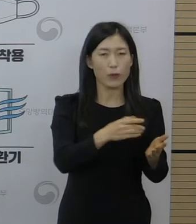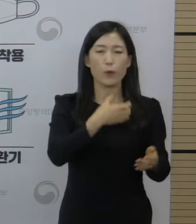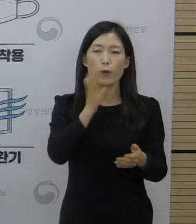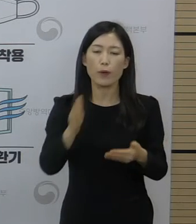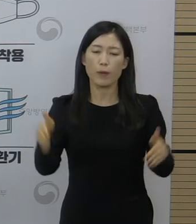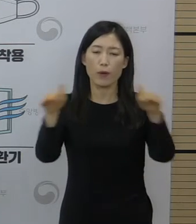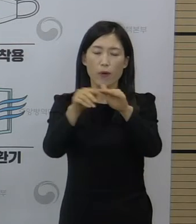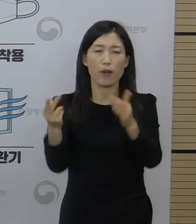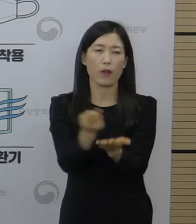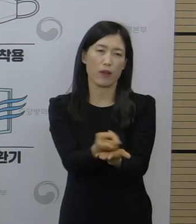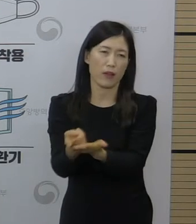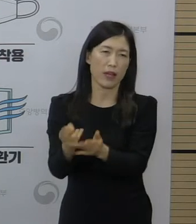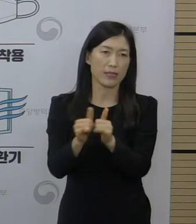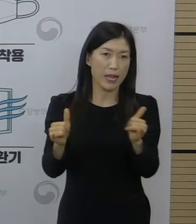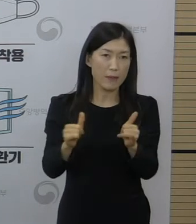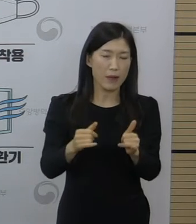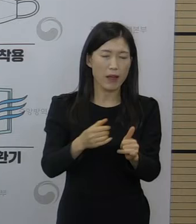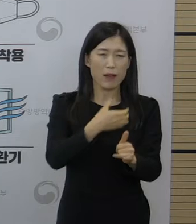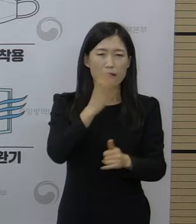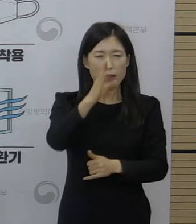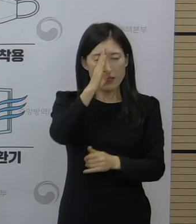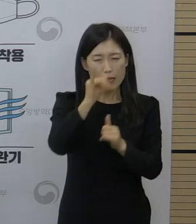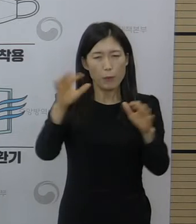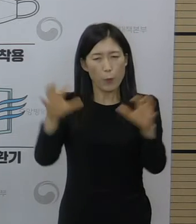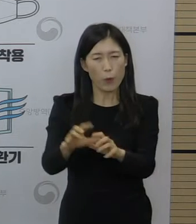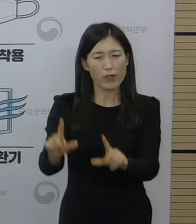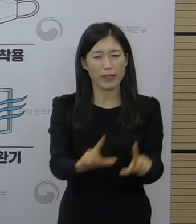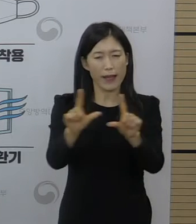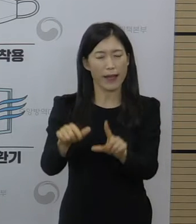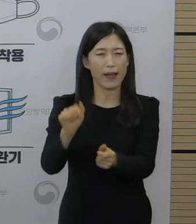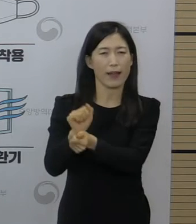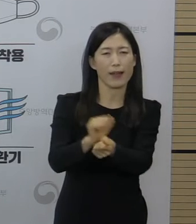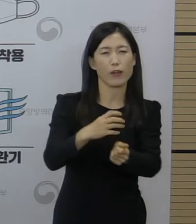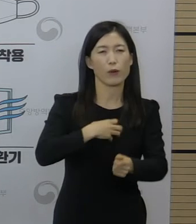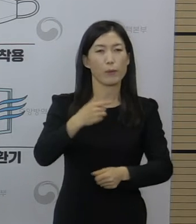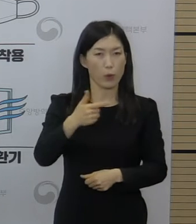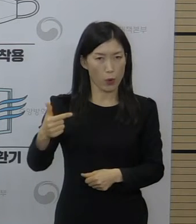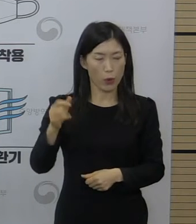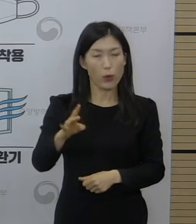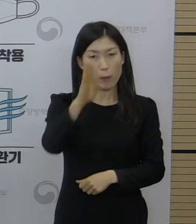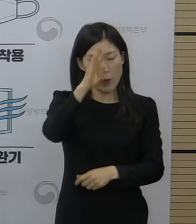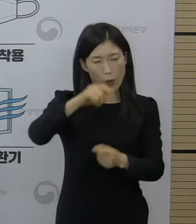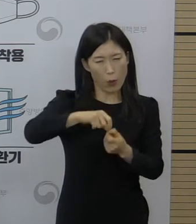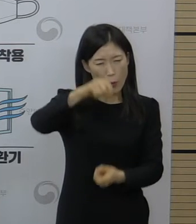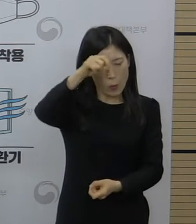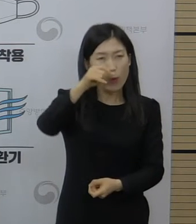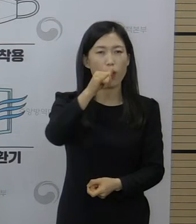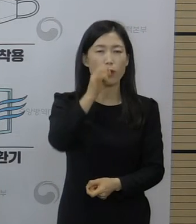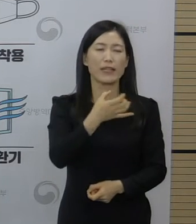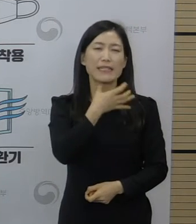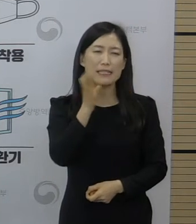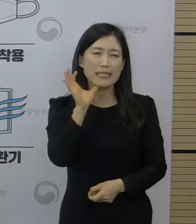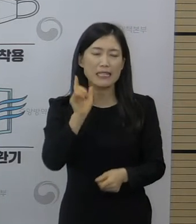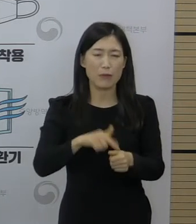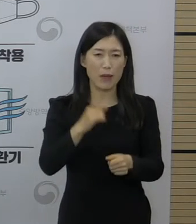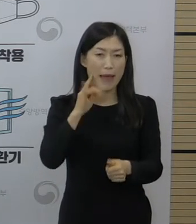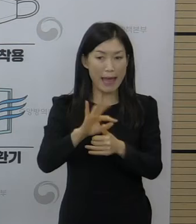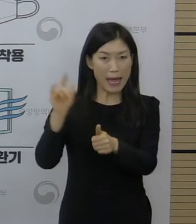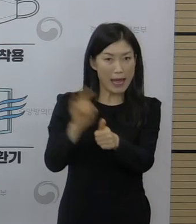대상자는 집단 생활로 인한 감염 위험이 증가하고 또 고령과 기저질환 등으로 중증 위험도가